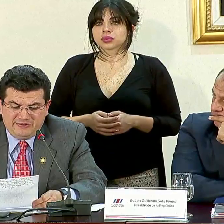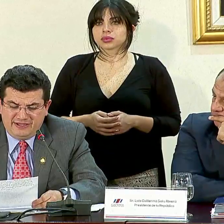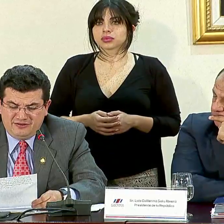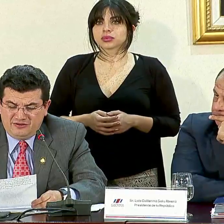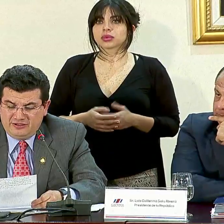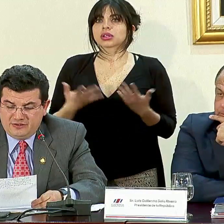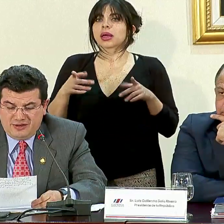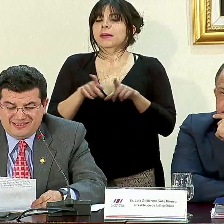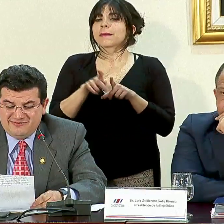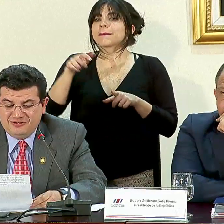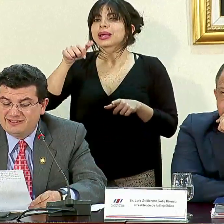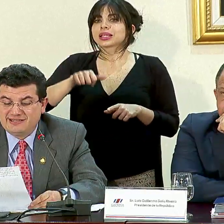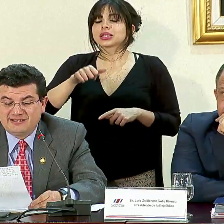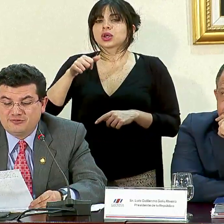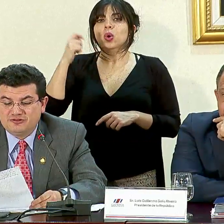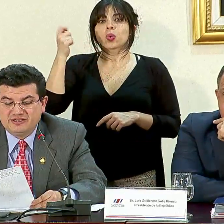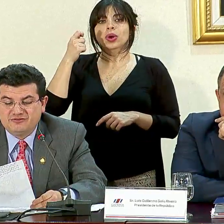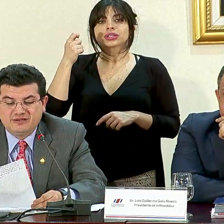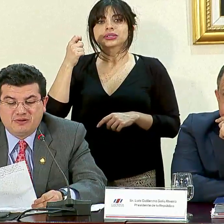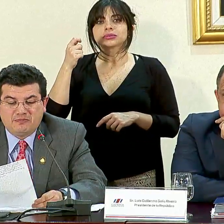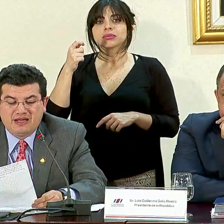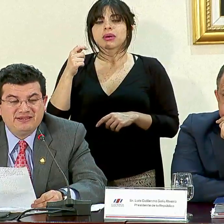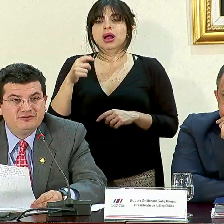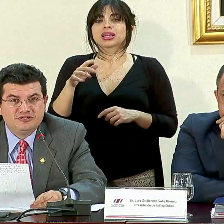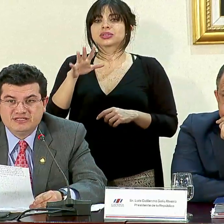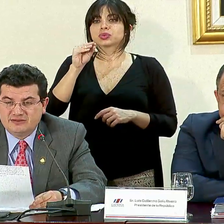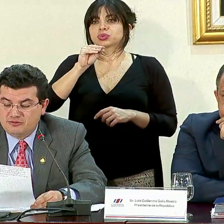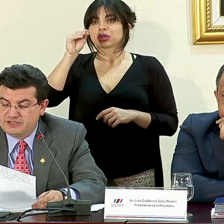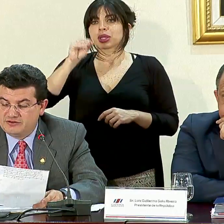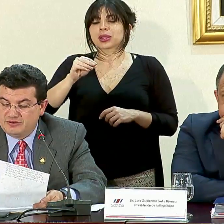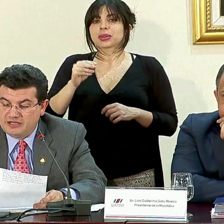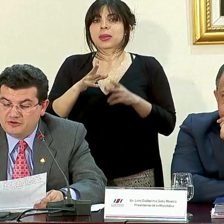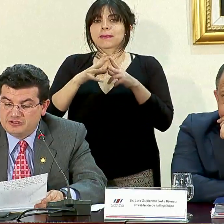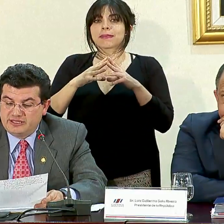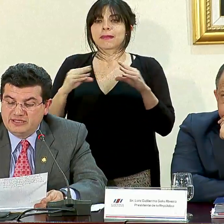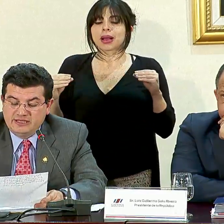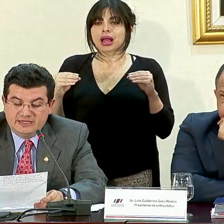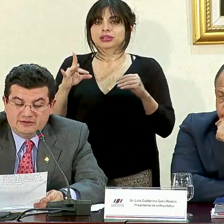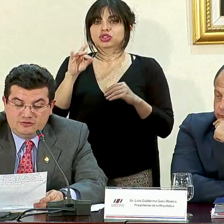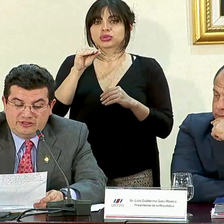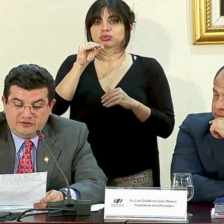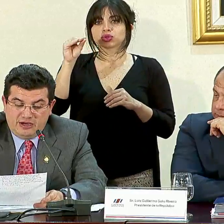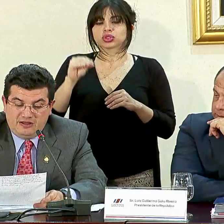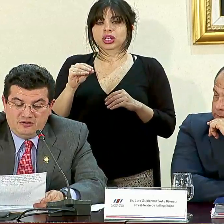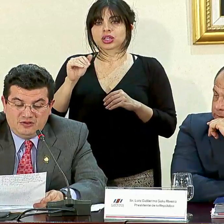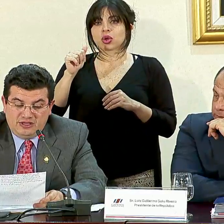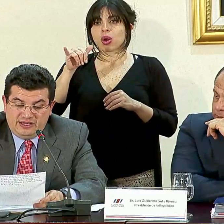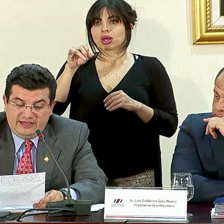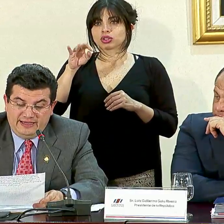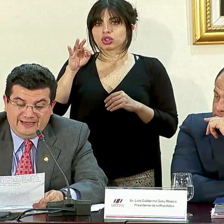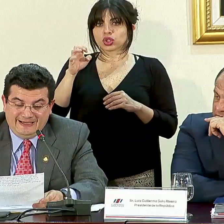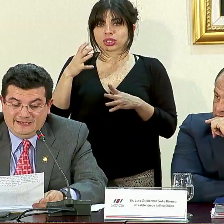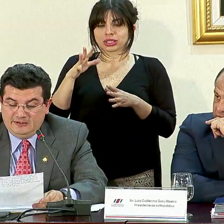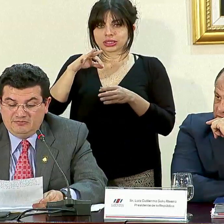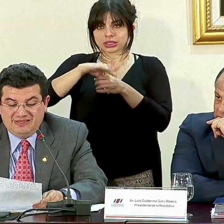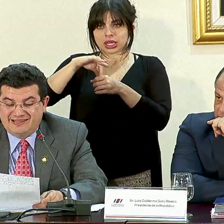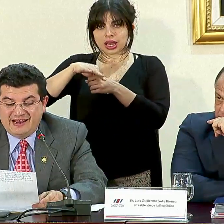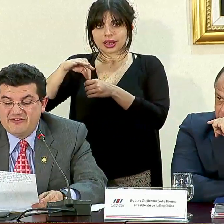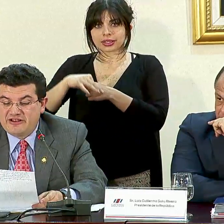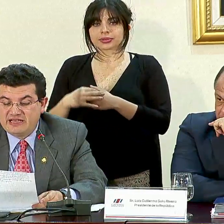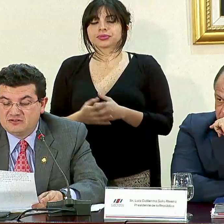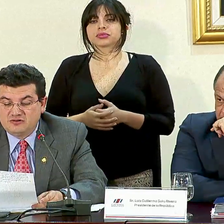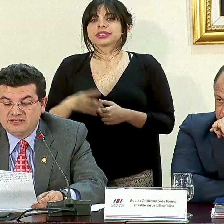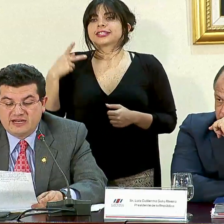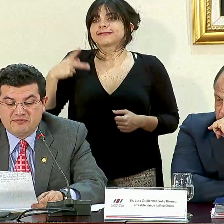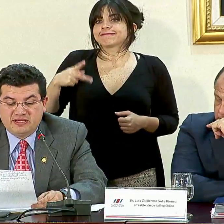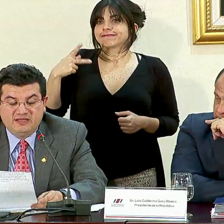Se ha perdido en Guásimo el 60% de la papaya, el 80% del ayote cultivado. Están